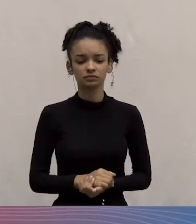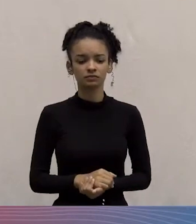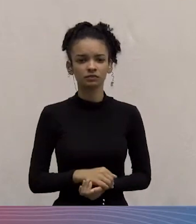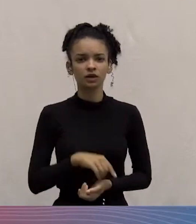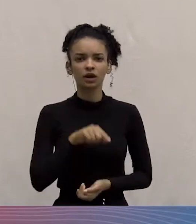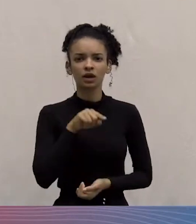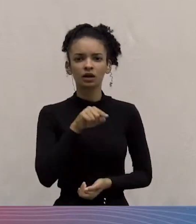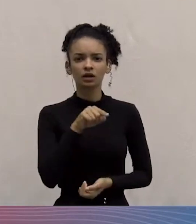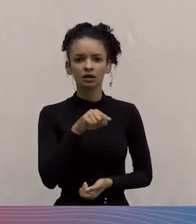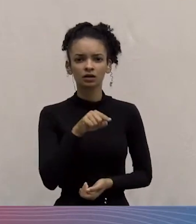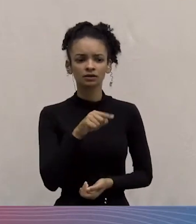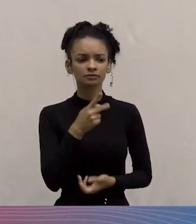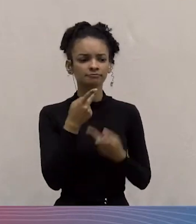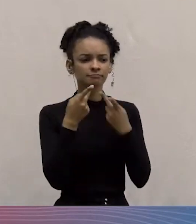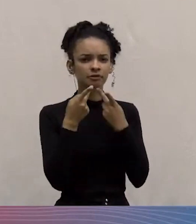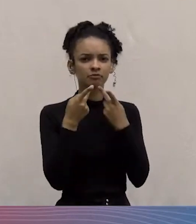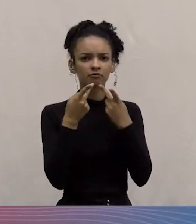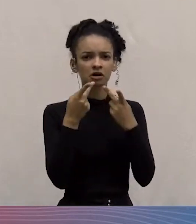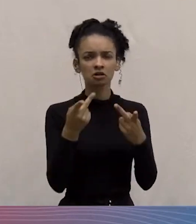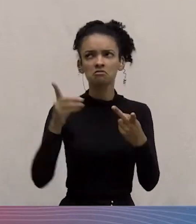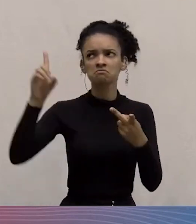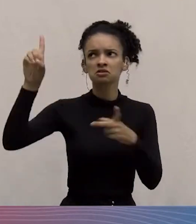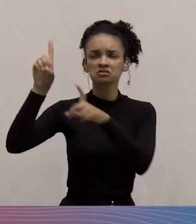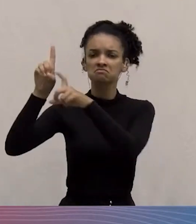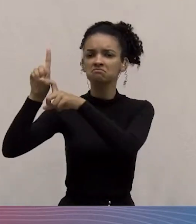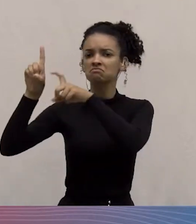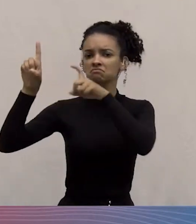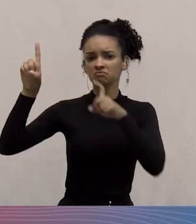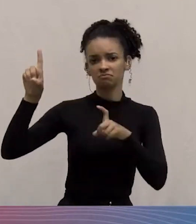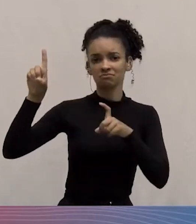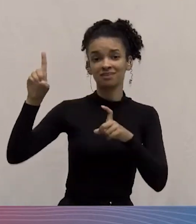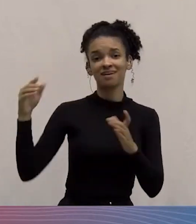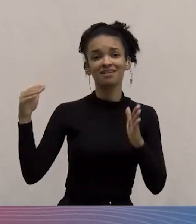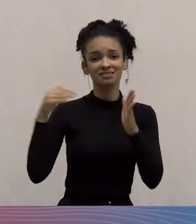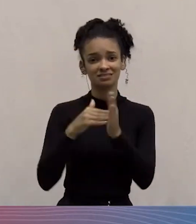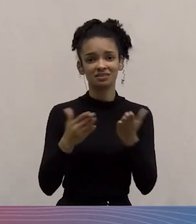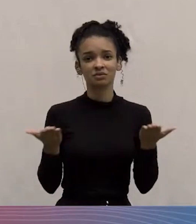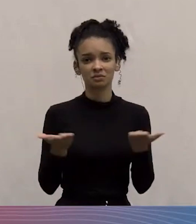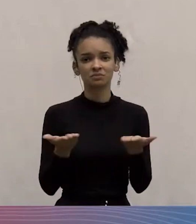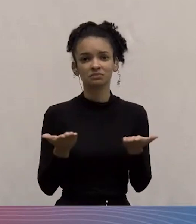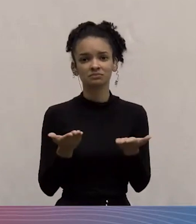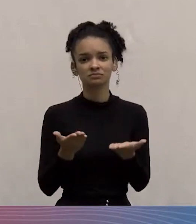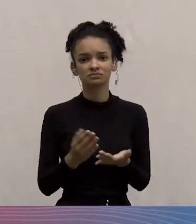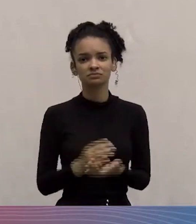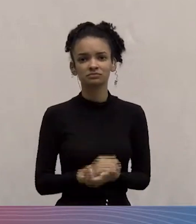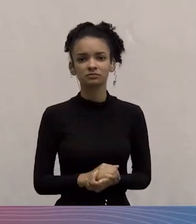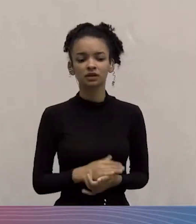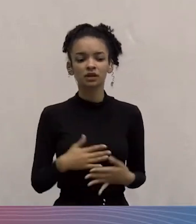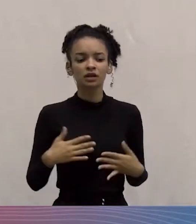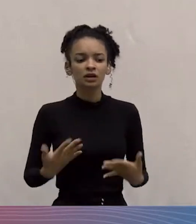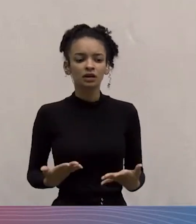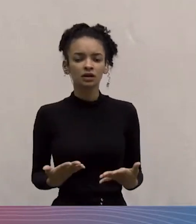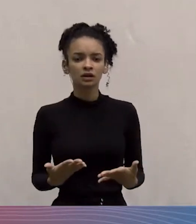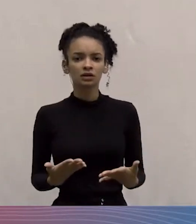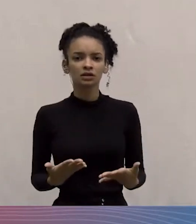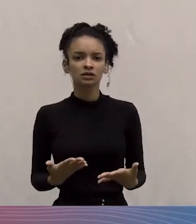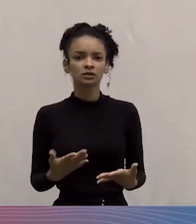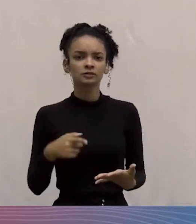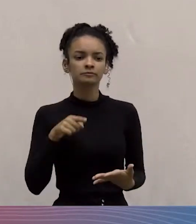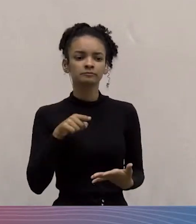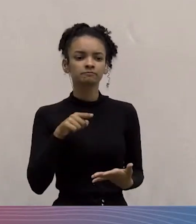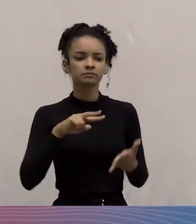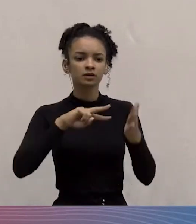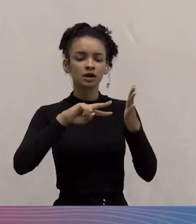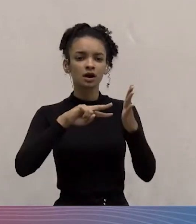Essa declaração de independência, irmãos, segue nos nossos dias. Aí é a figura